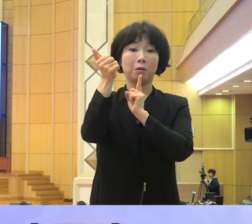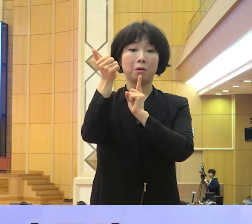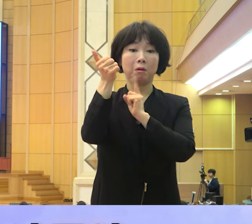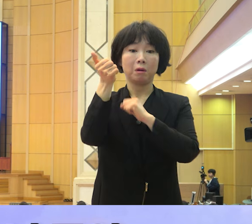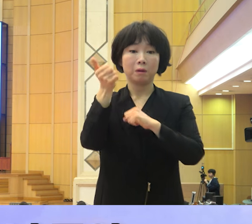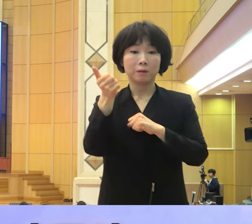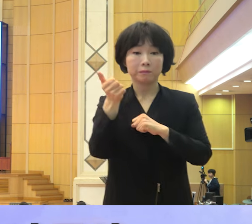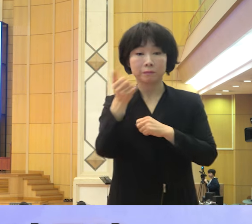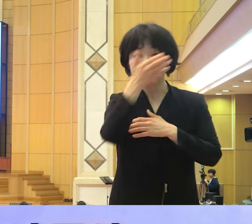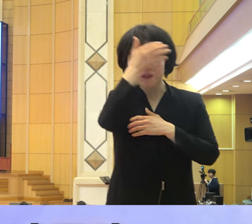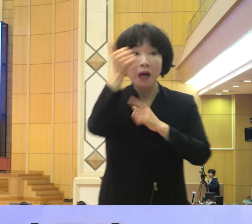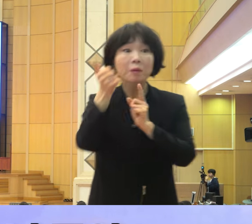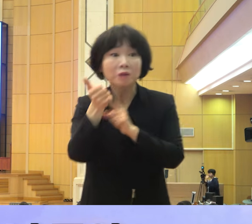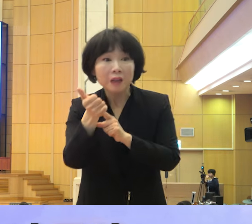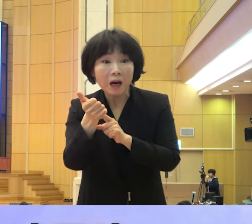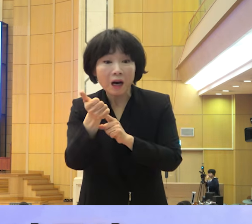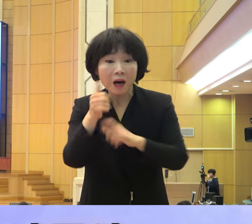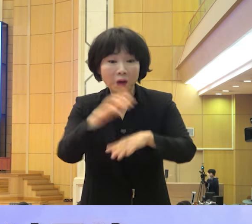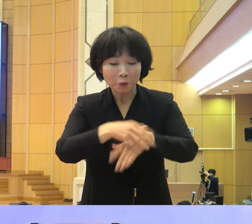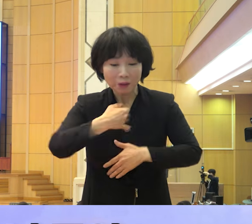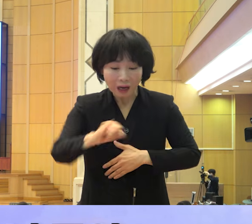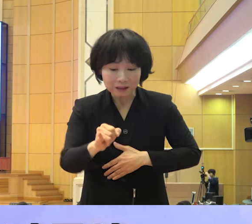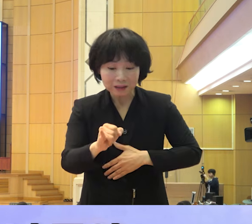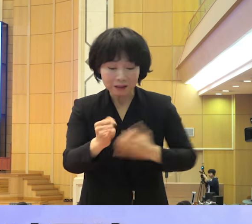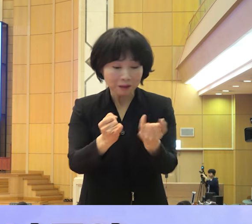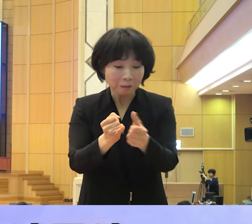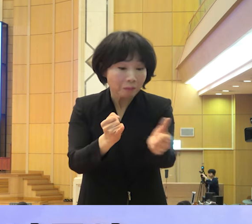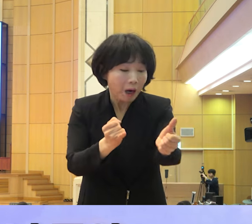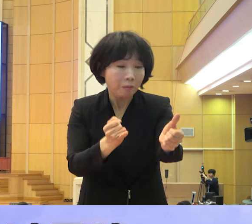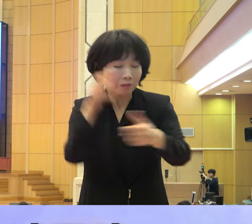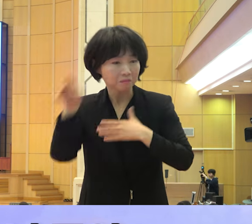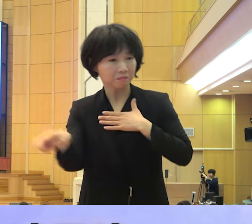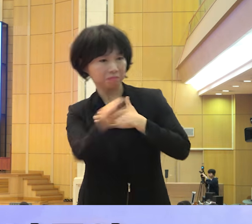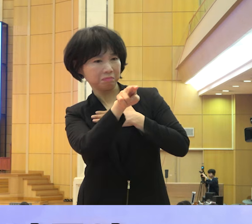손주 사위를 탁 빤히 쳐다보면서 하는 말이